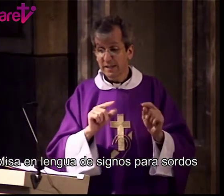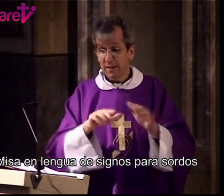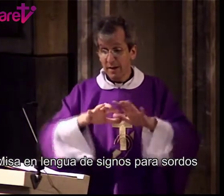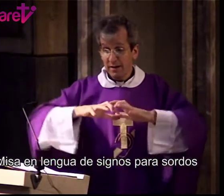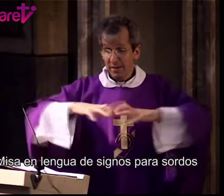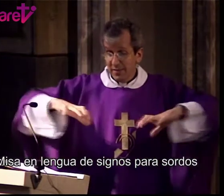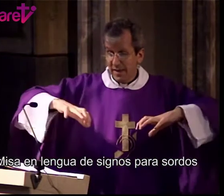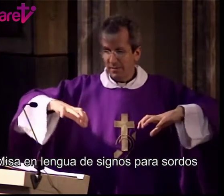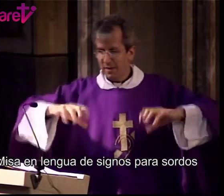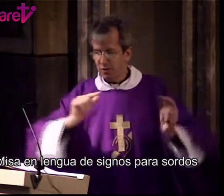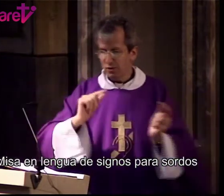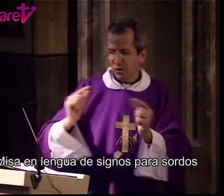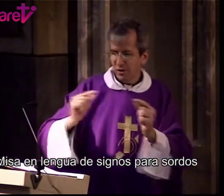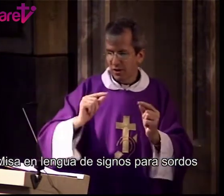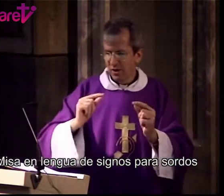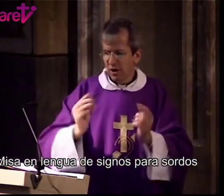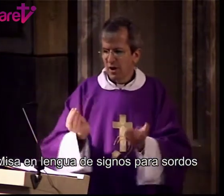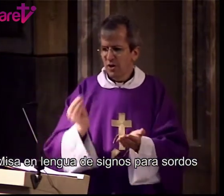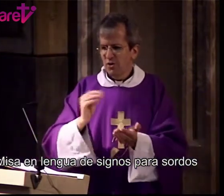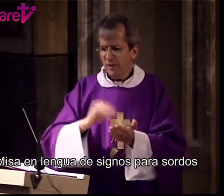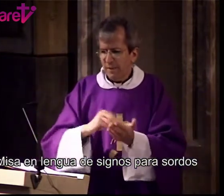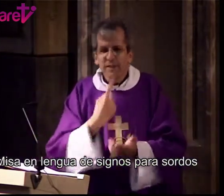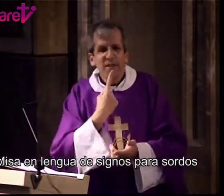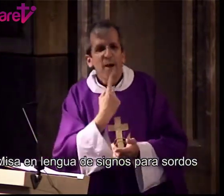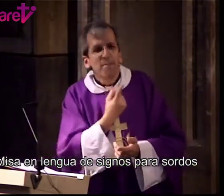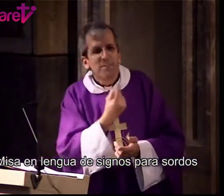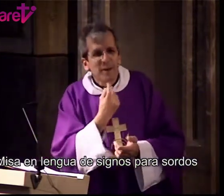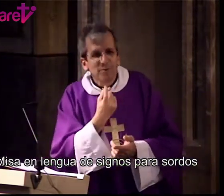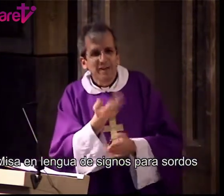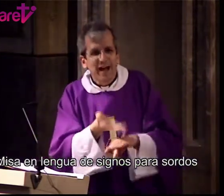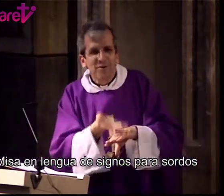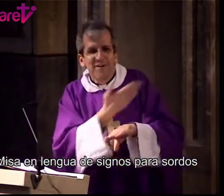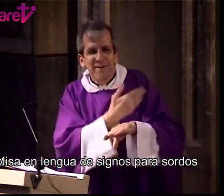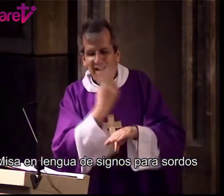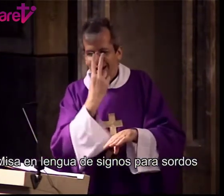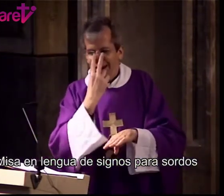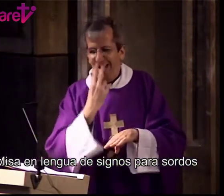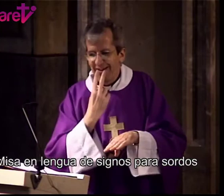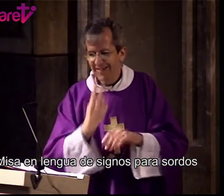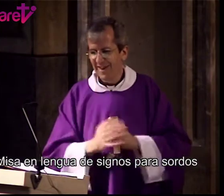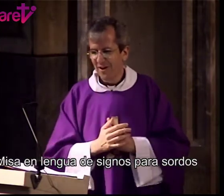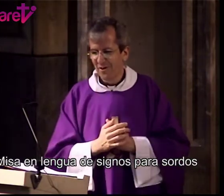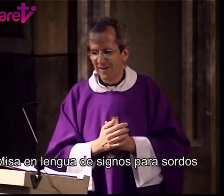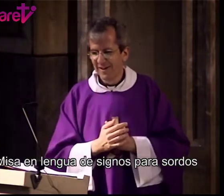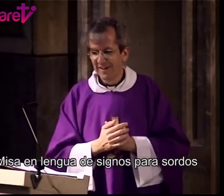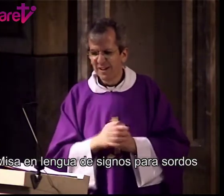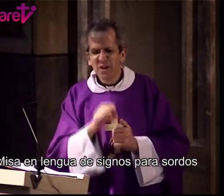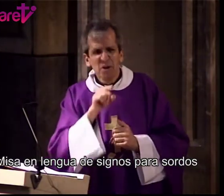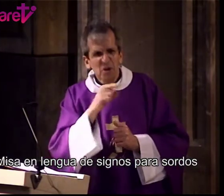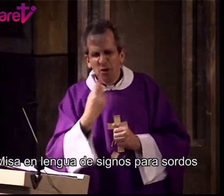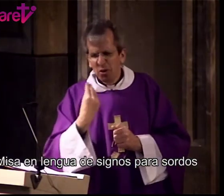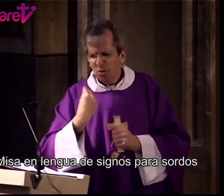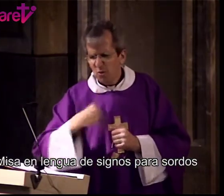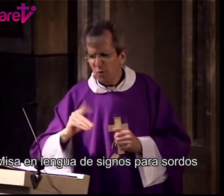Estaban divididos. Y otra vez preguntaron al ciego: Tú